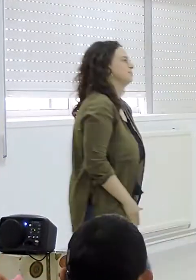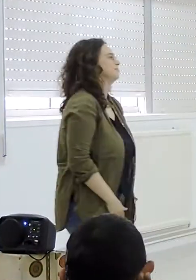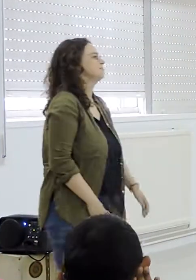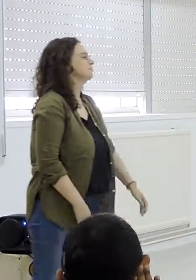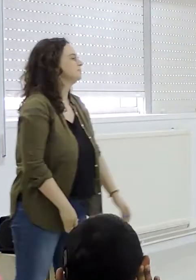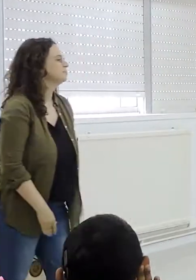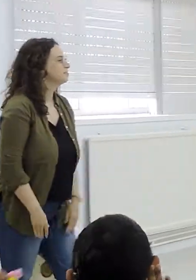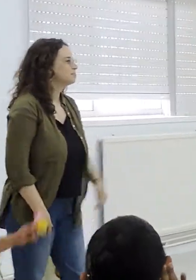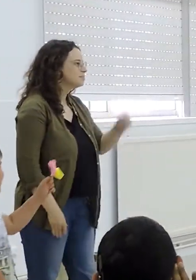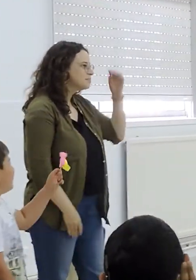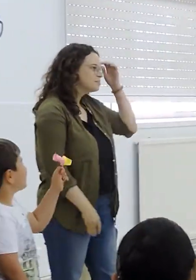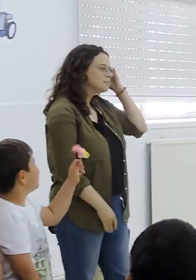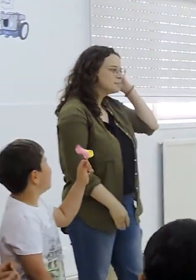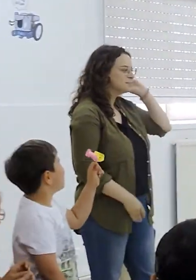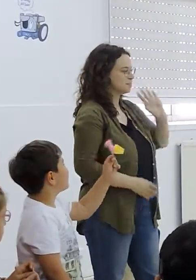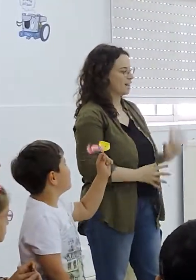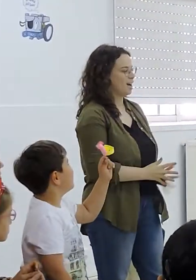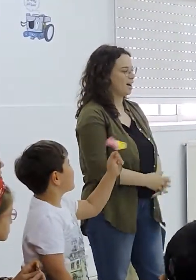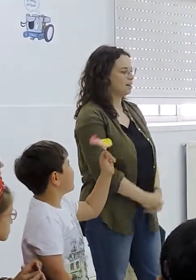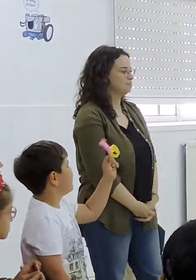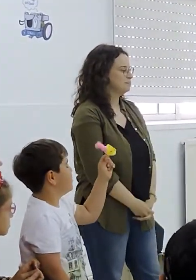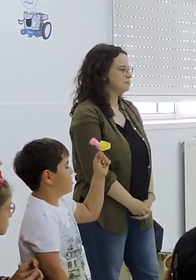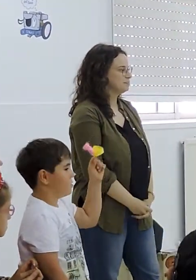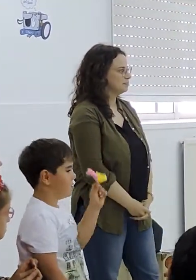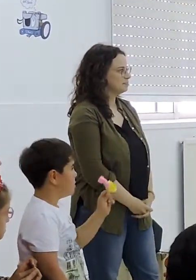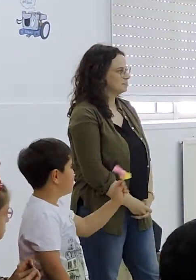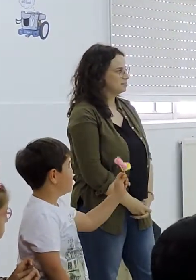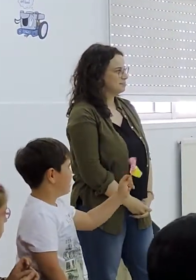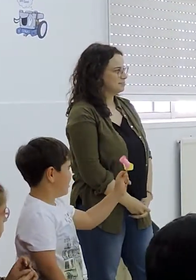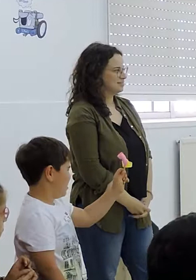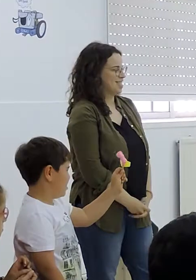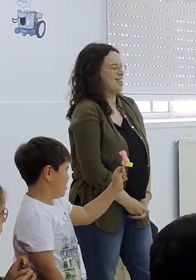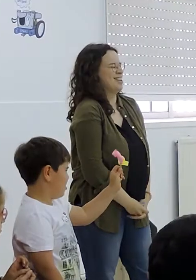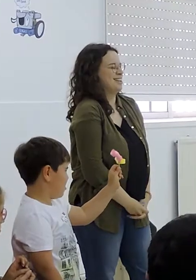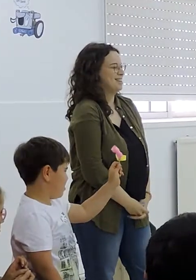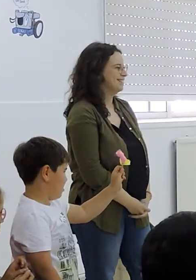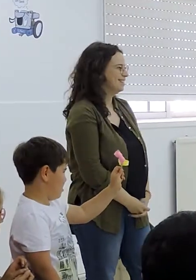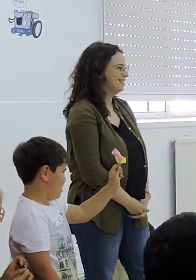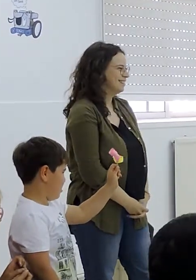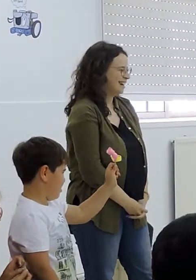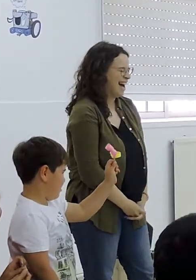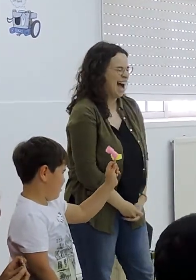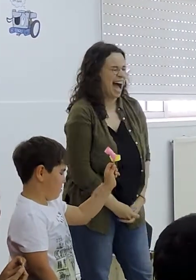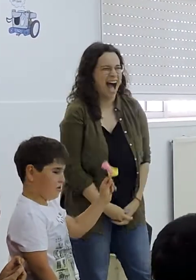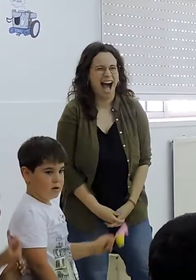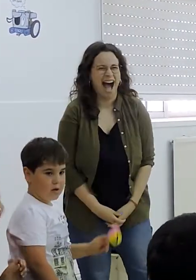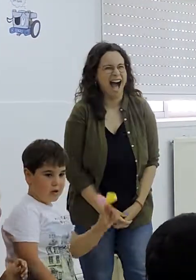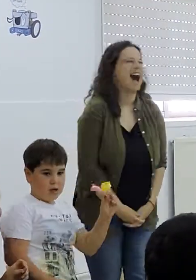Habéis examinado los cubos, habéis examinado la caja, solo falta examinarme a mí, ¿vale? No.